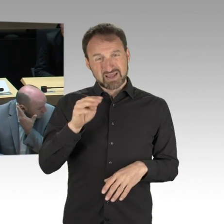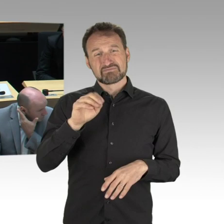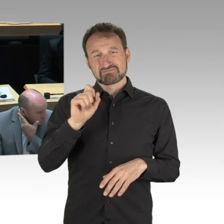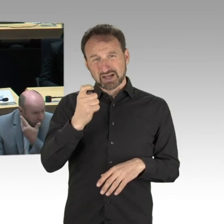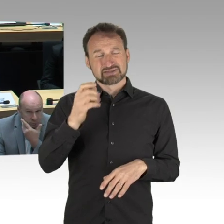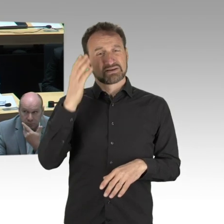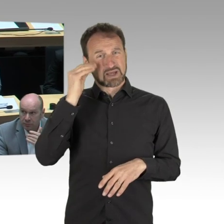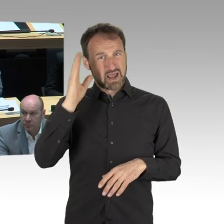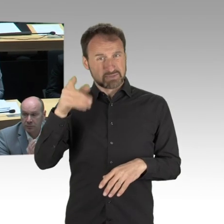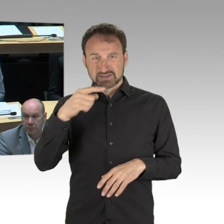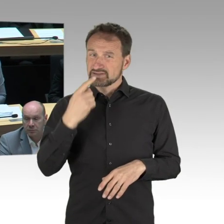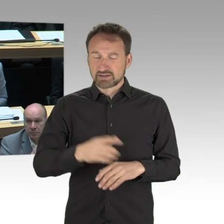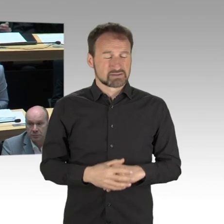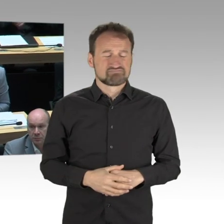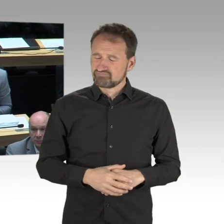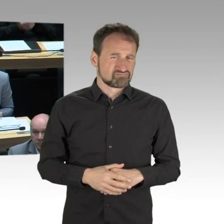schon.